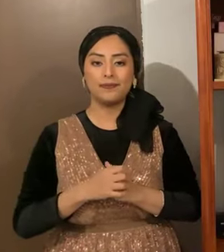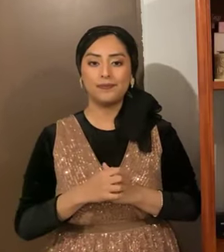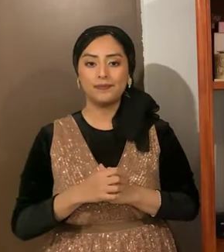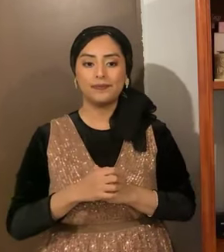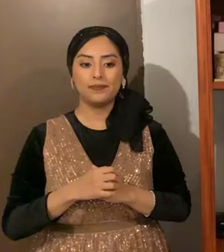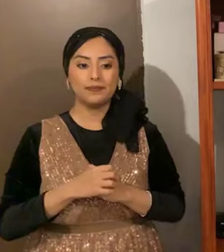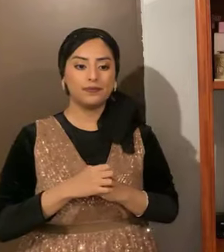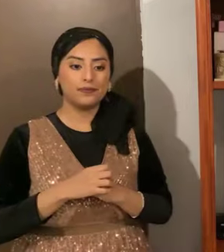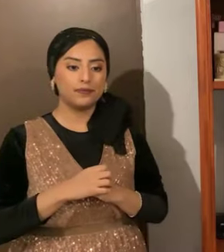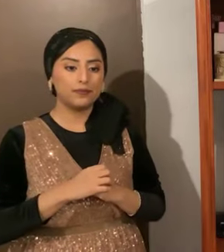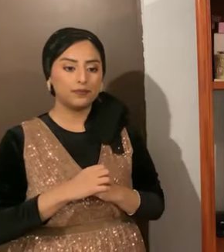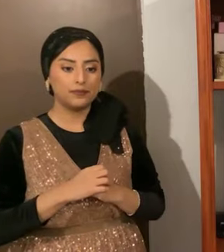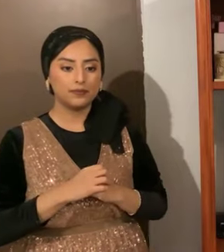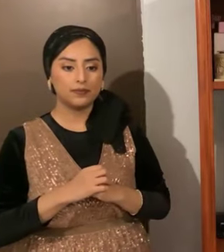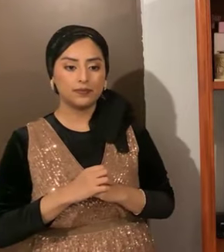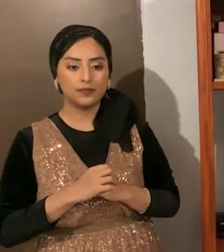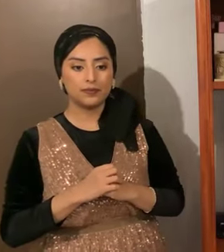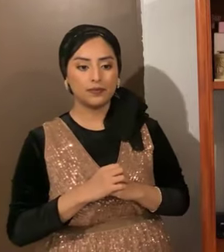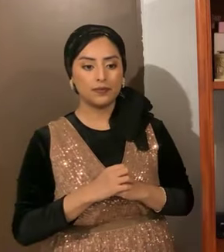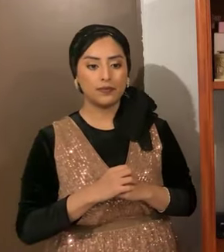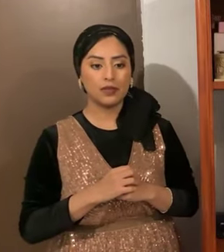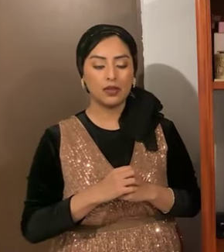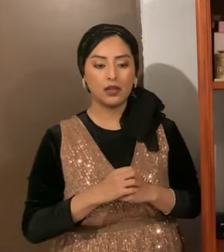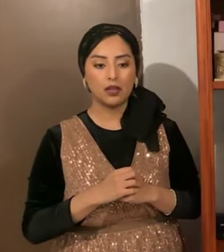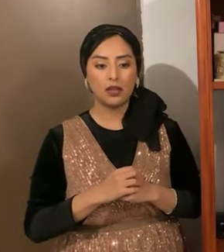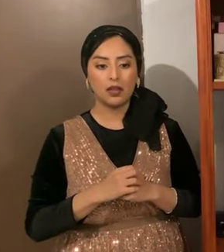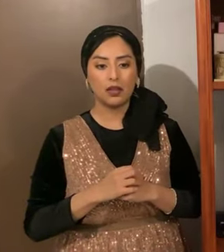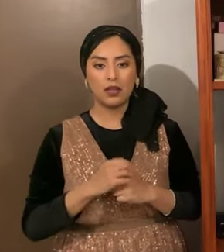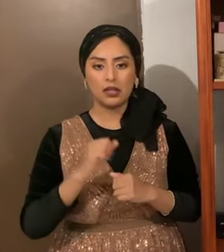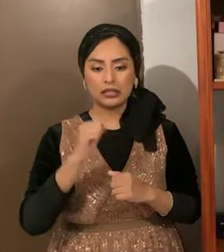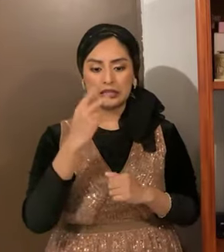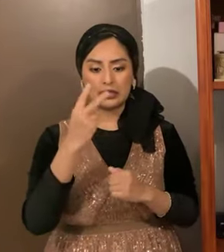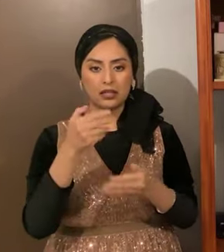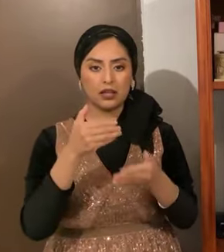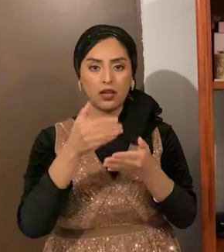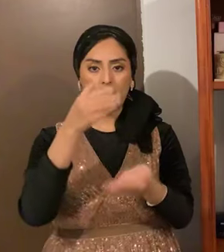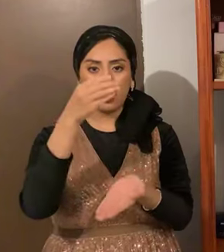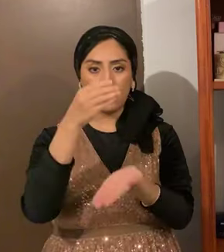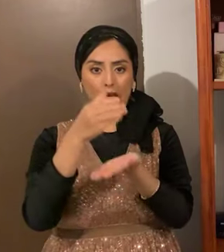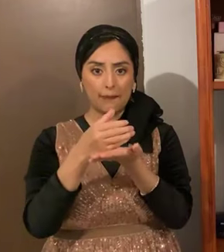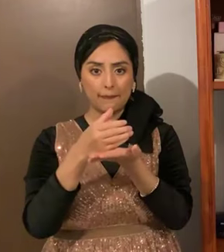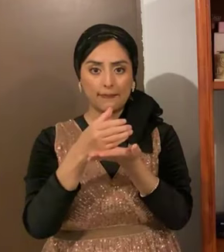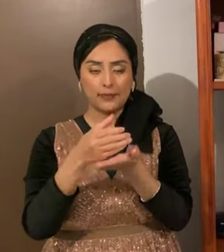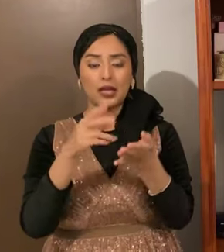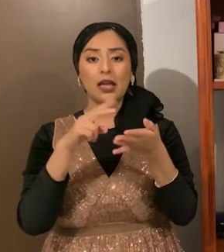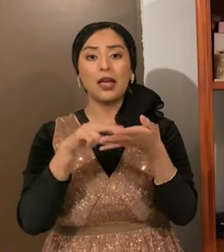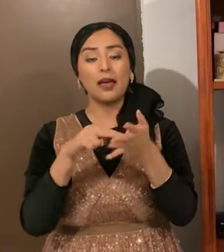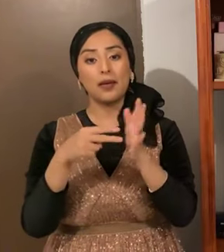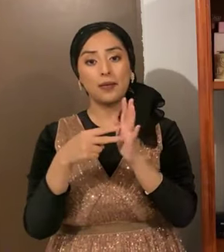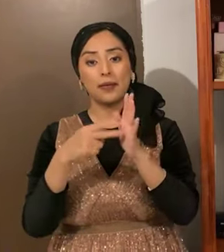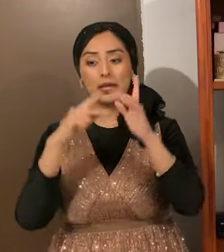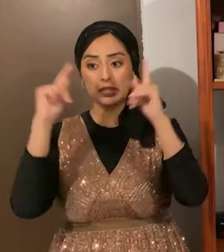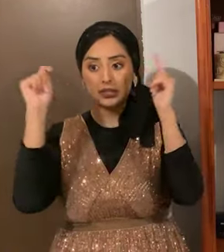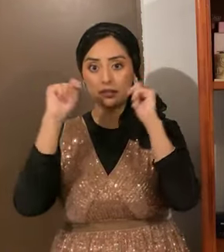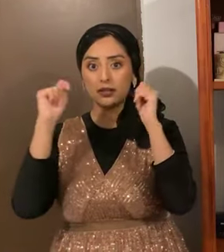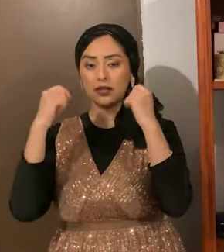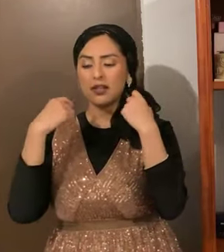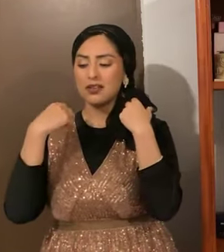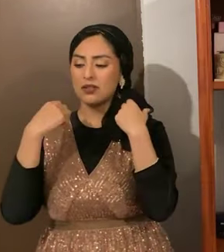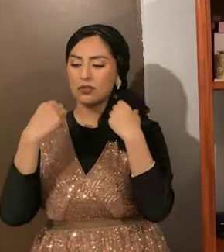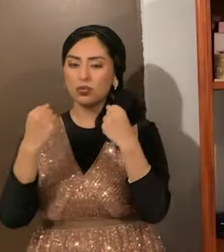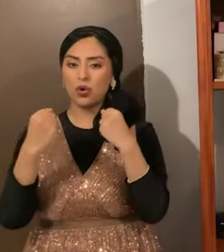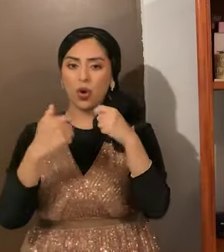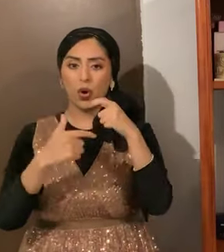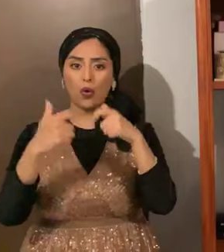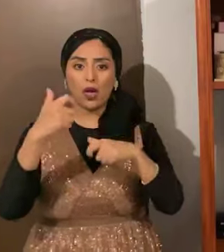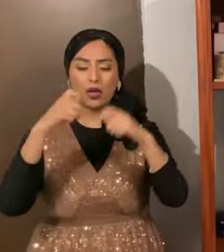¿De acuerdo? Eso es, y abajo está la copa. Quiere decir que la tribulación va a arreciar, la